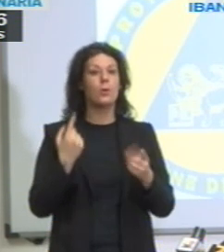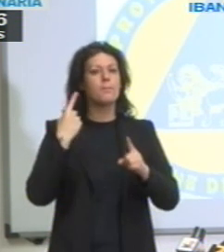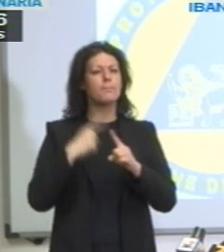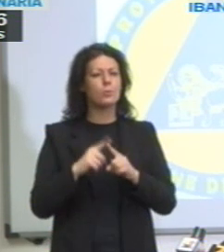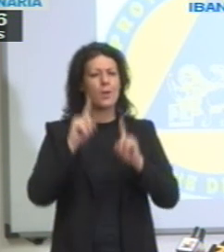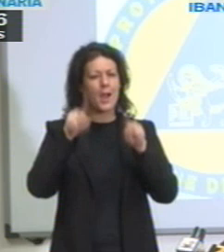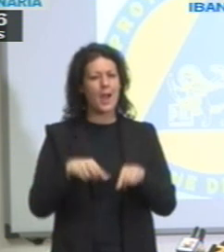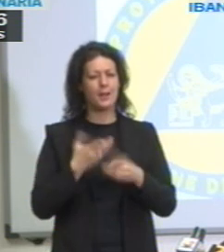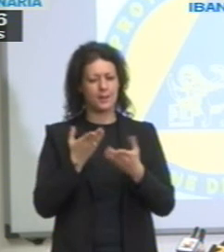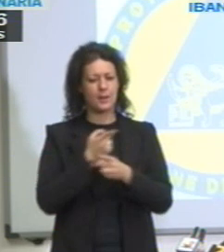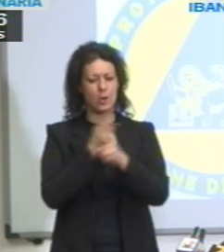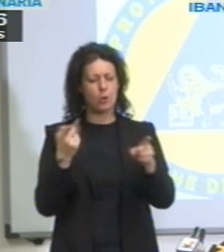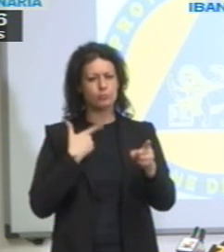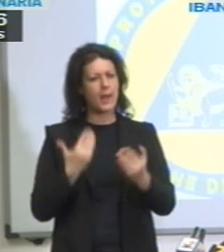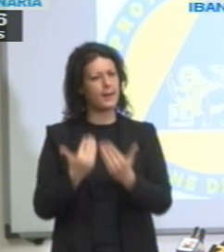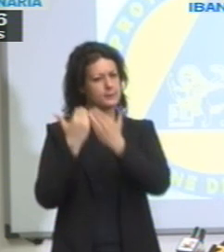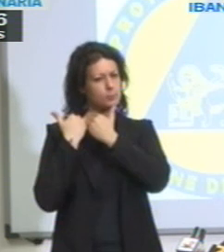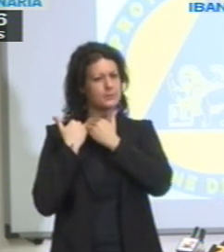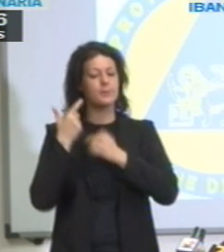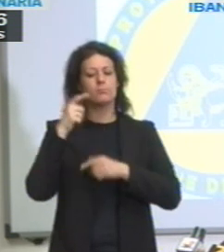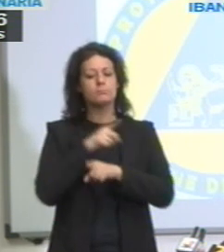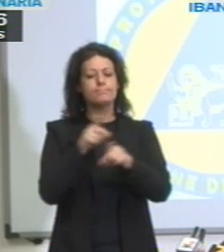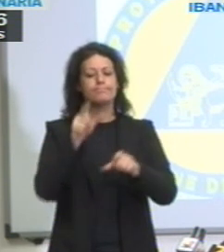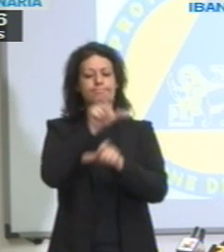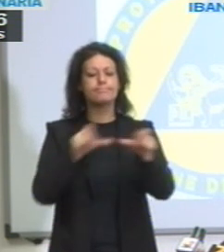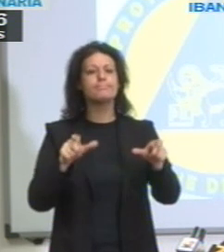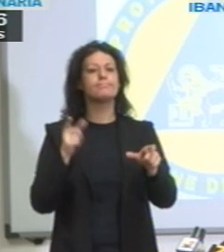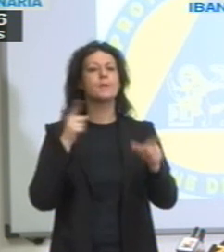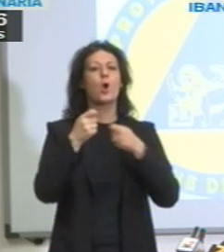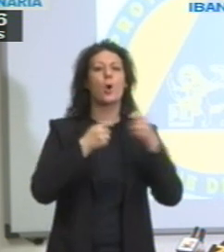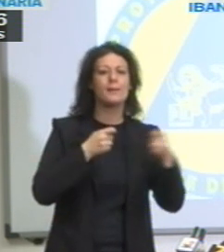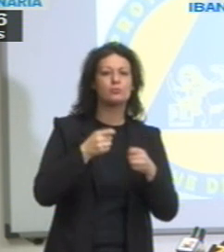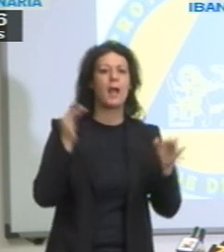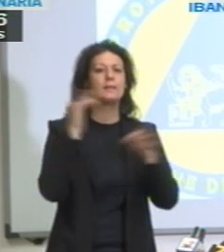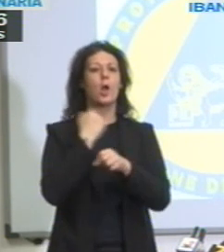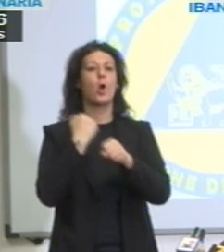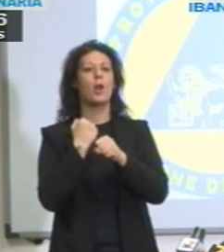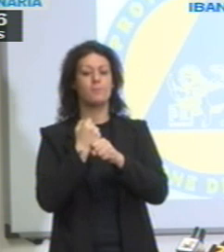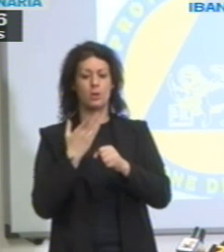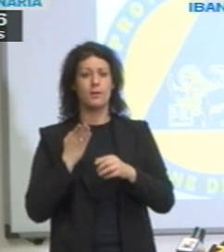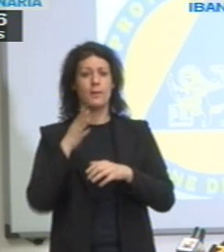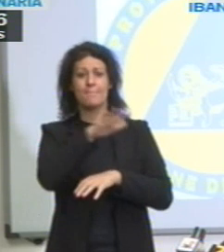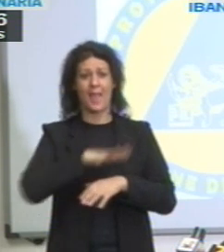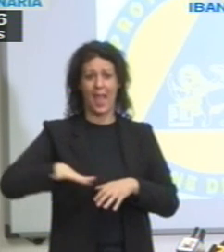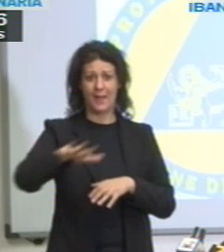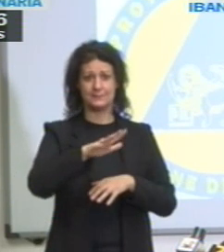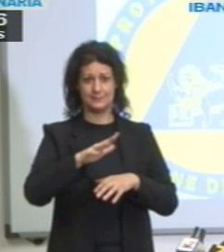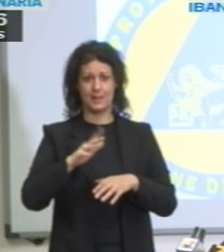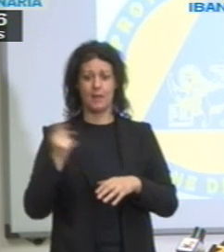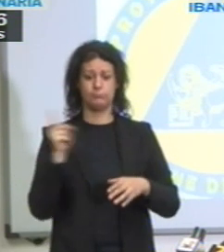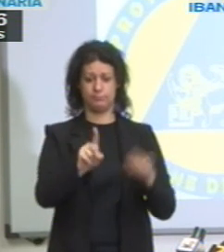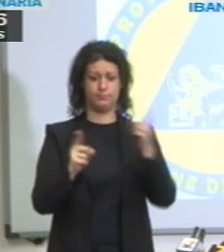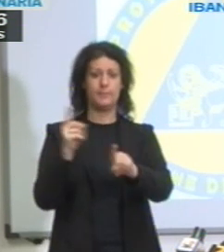irresponsabile, questi sono commercianti, lavoratori o quant'altro, che ci vanno dicendo, rispettando le regole, perché a noi ci chiamano e ci